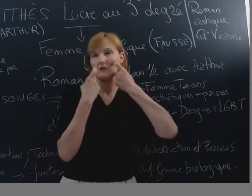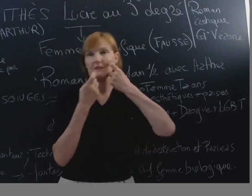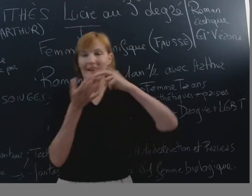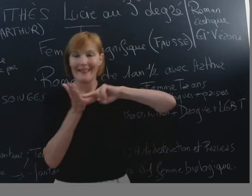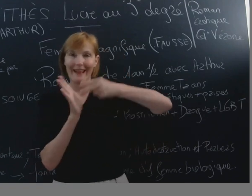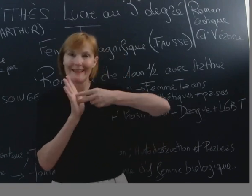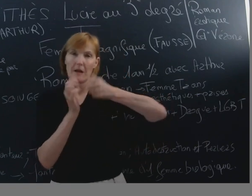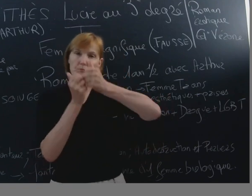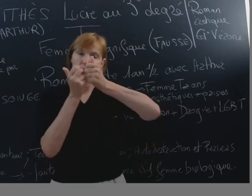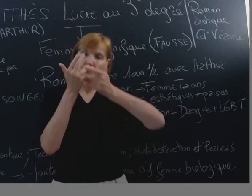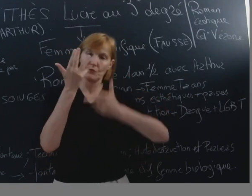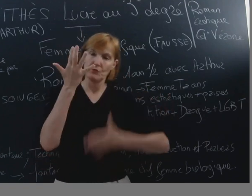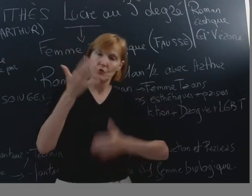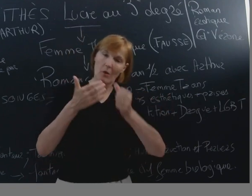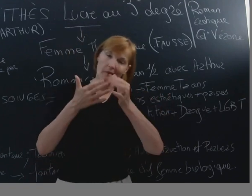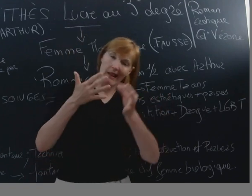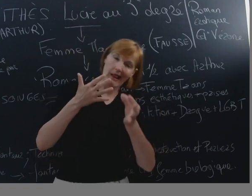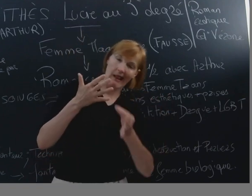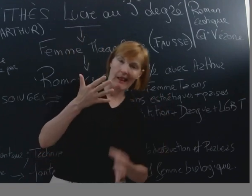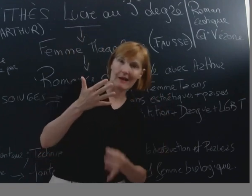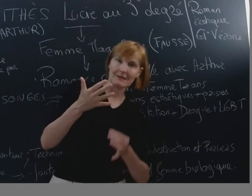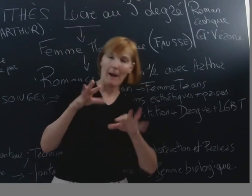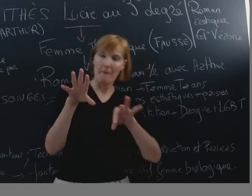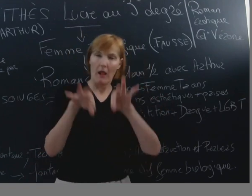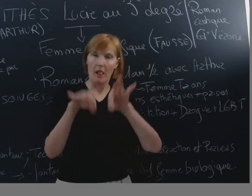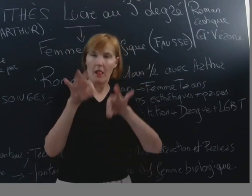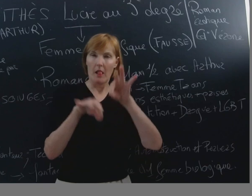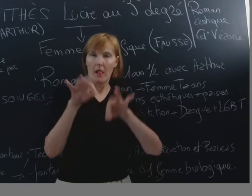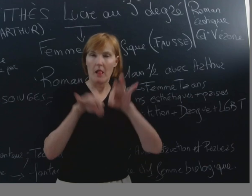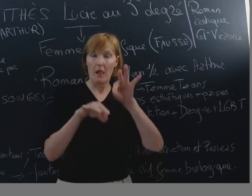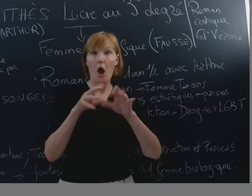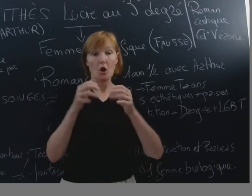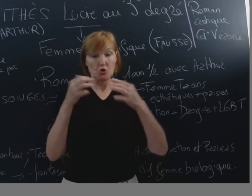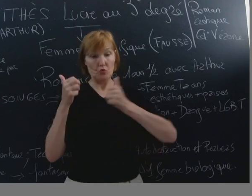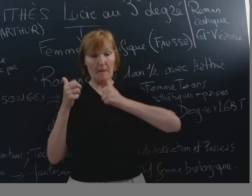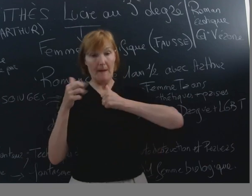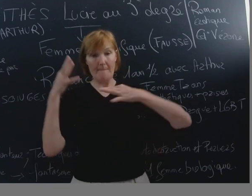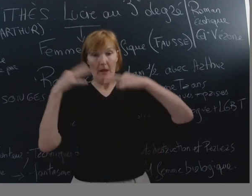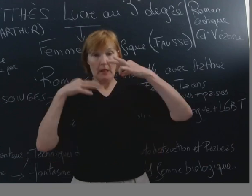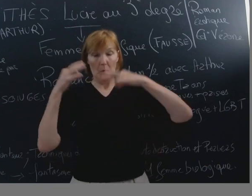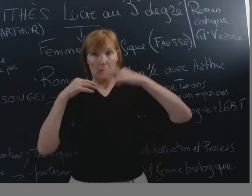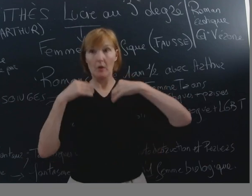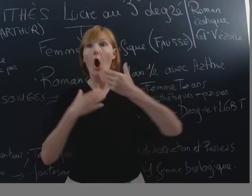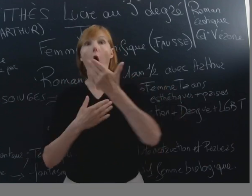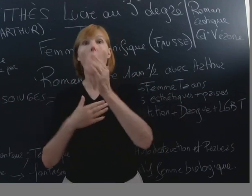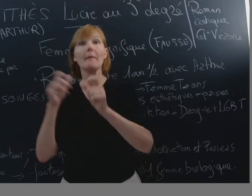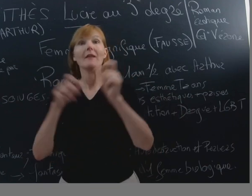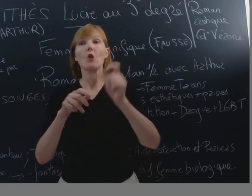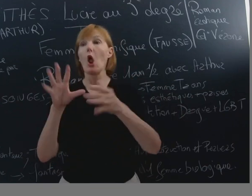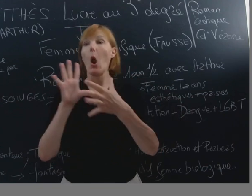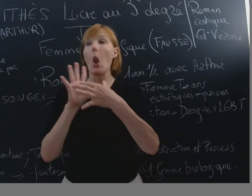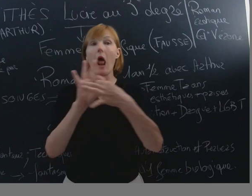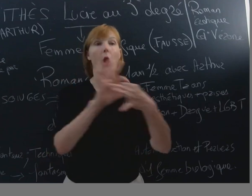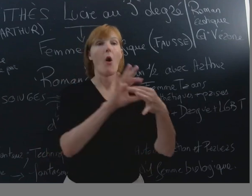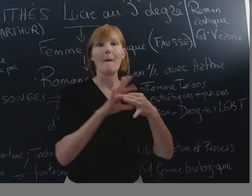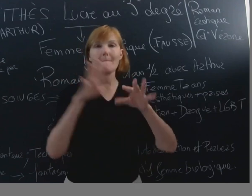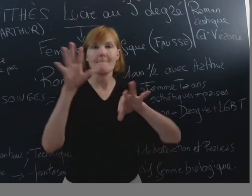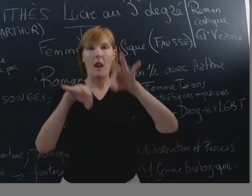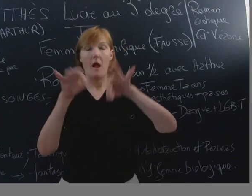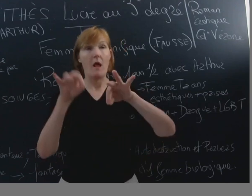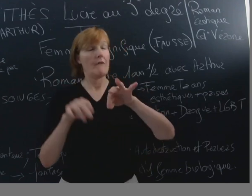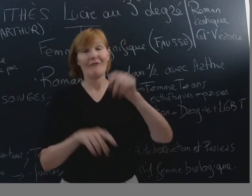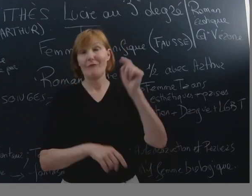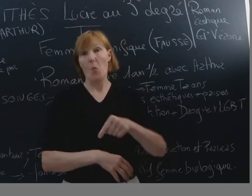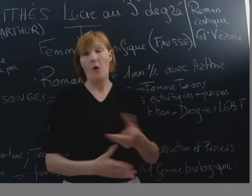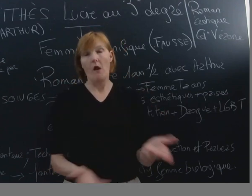va réfléchir à plein de techniques de manipulation soi même déjà et